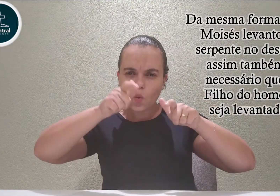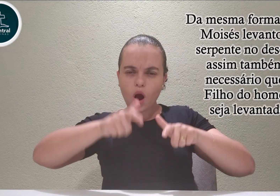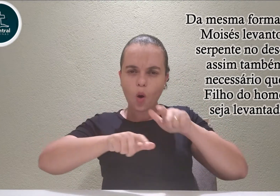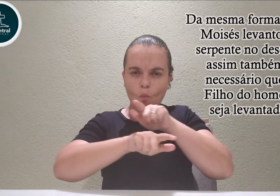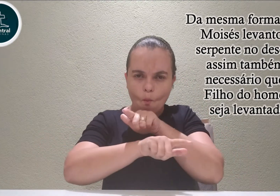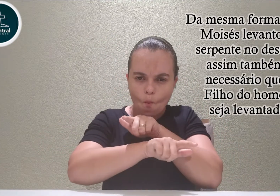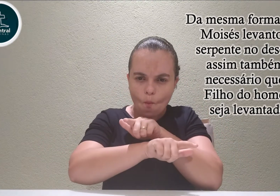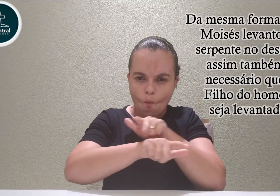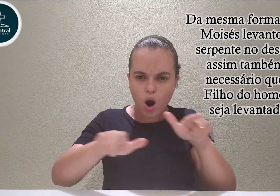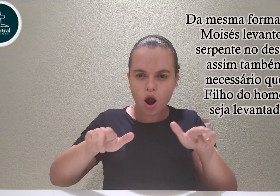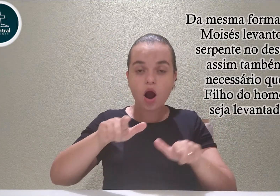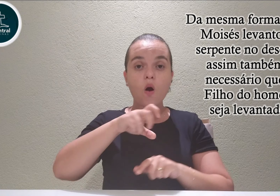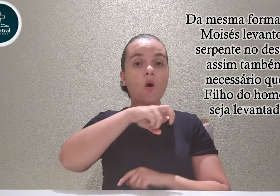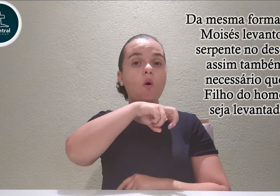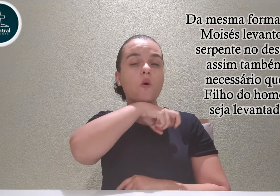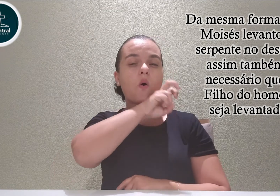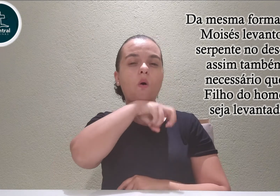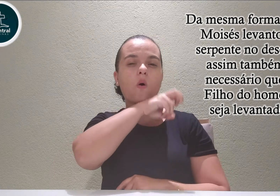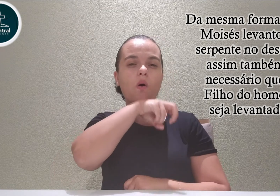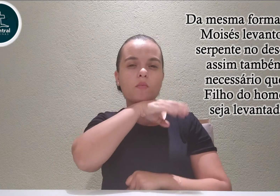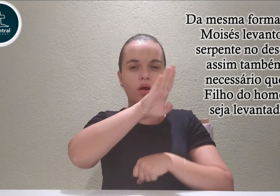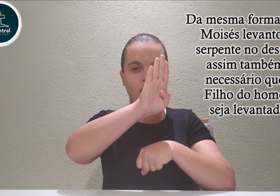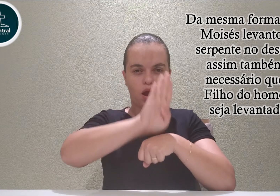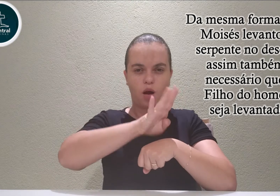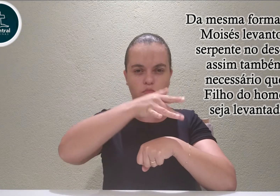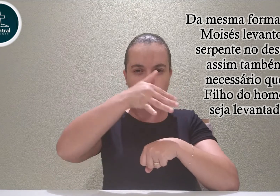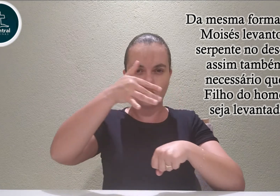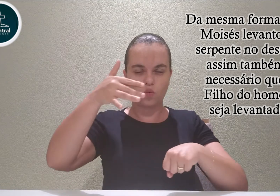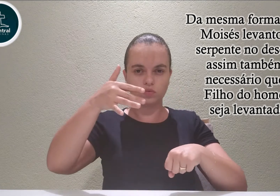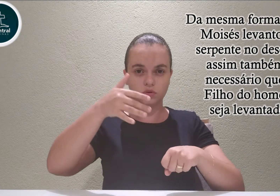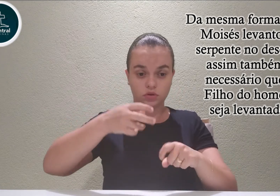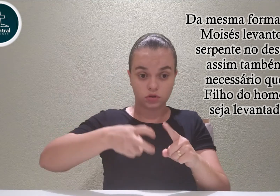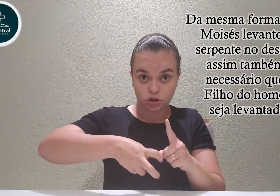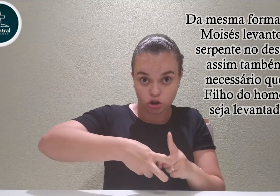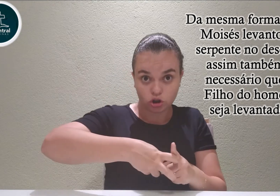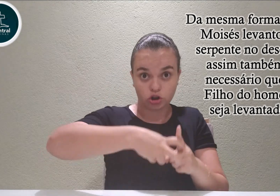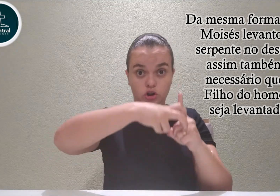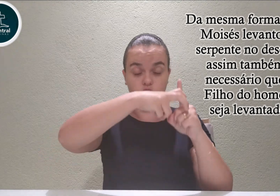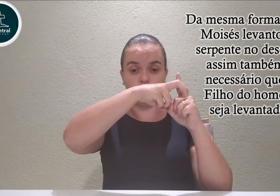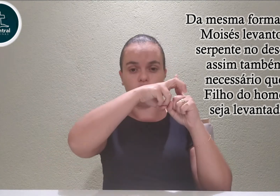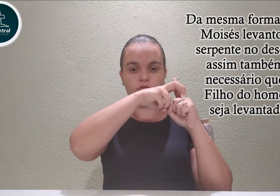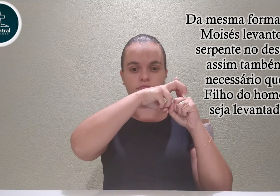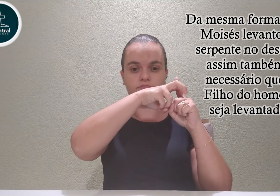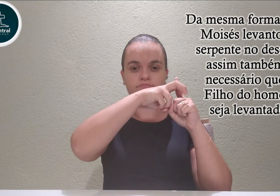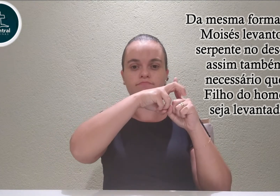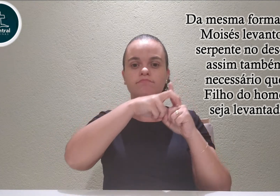Da mesma forma como Moisés levantou a serpente